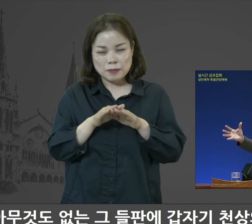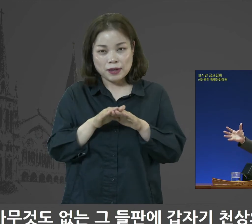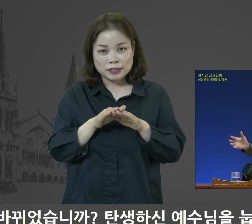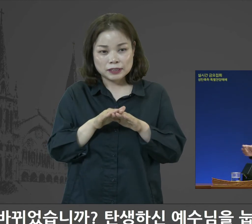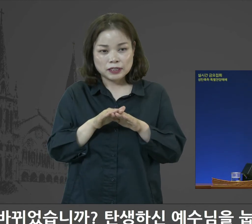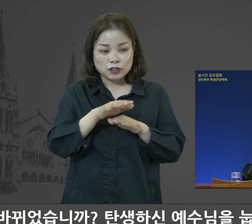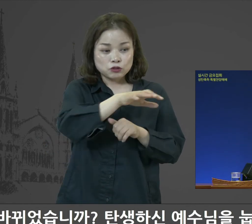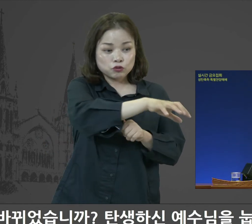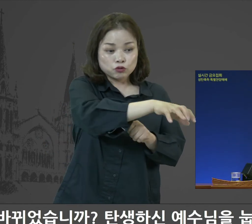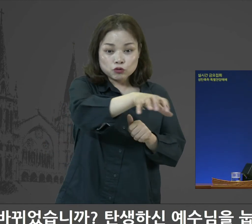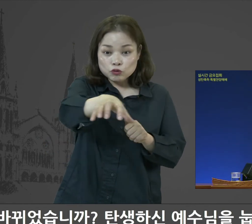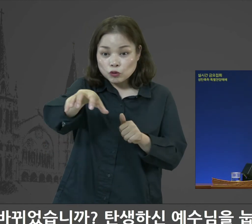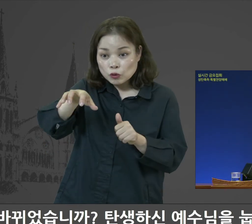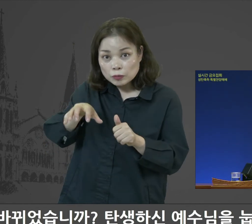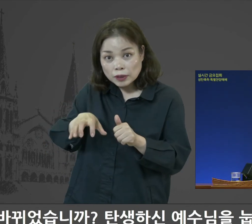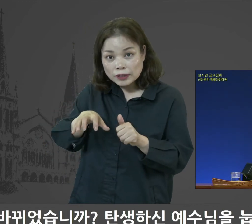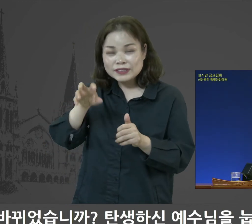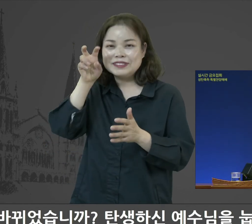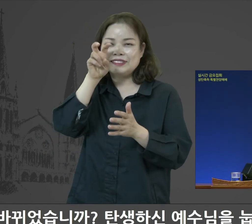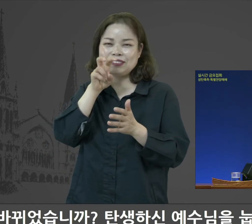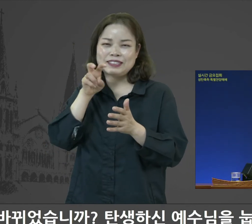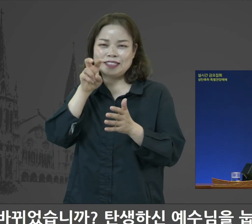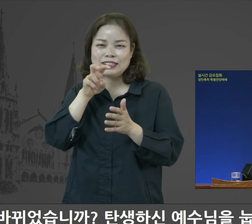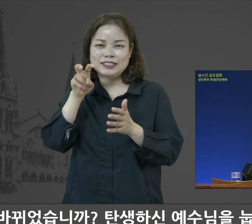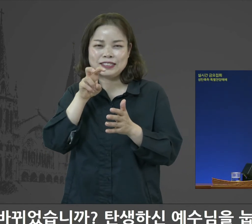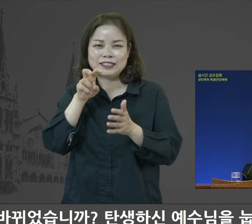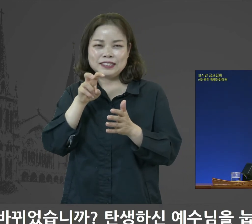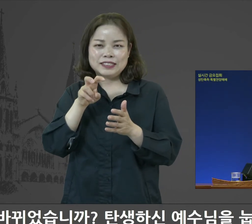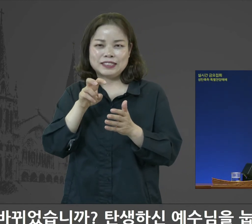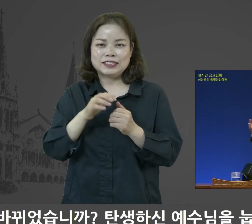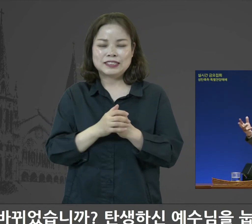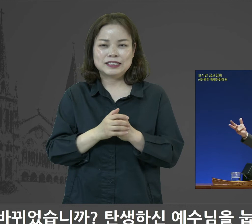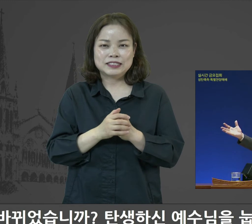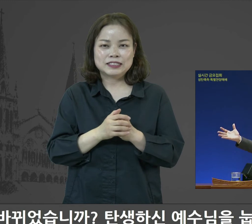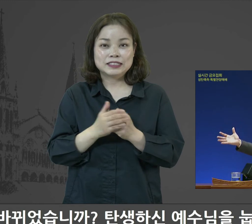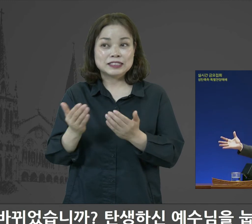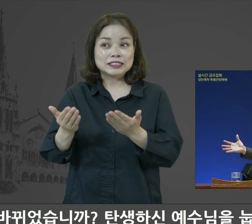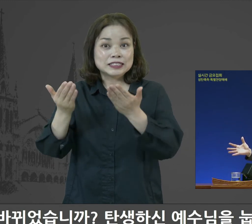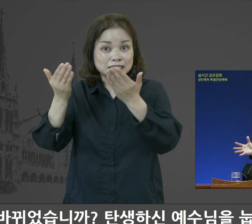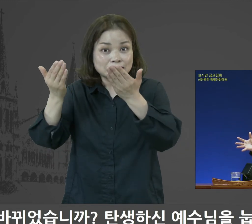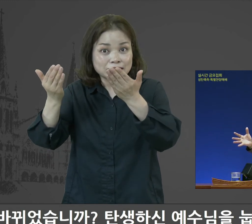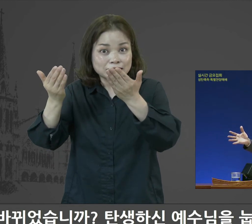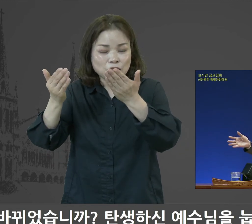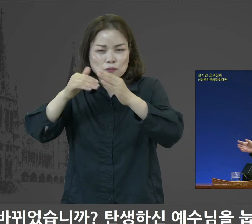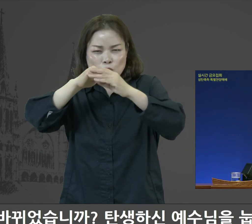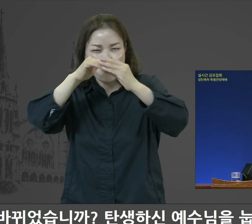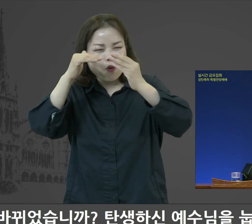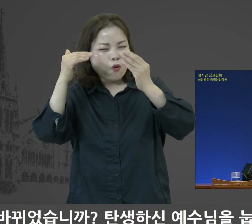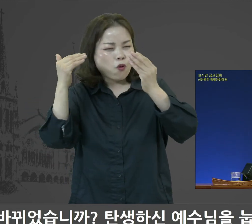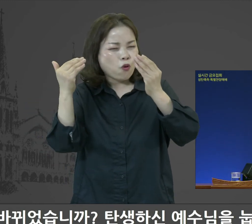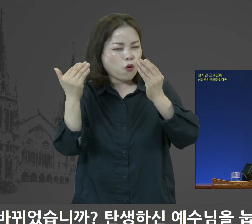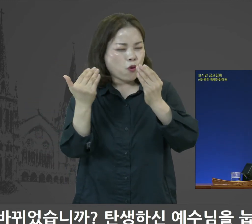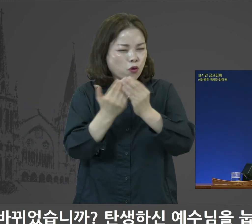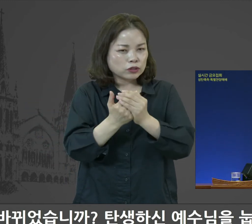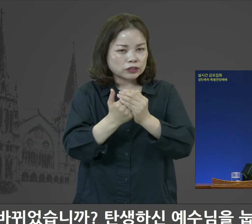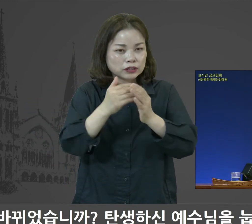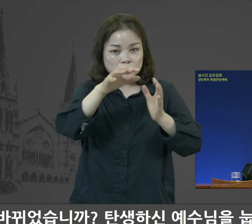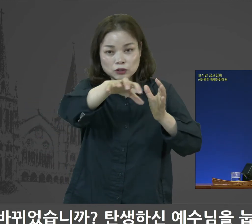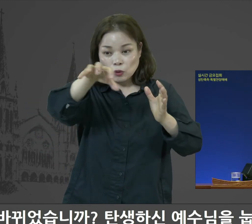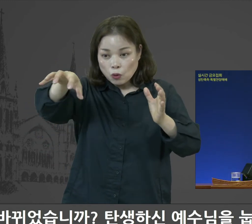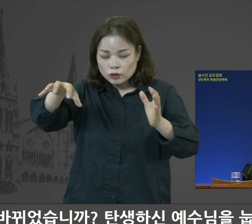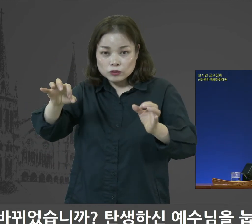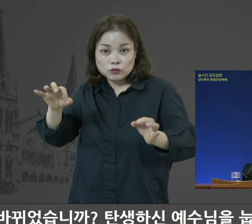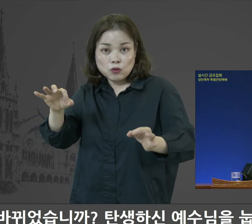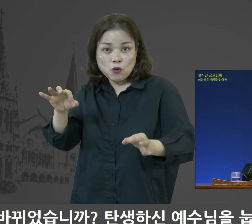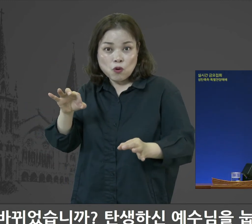이 주변과 오늘 찬양이 실어서 날릴 그 모든 공간 위에 이러한